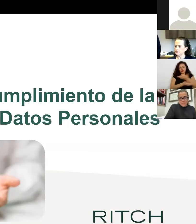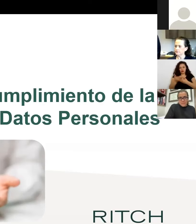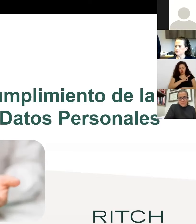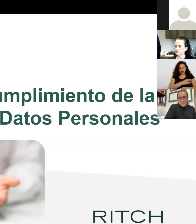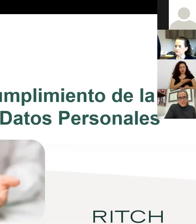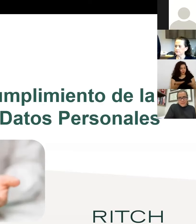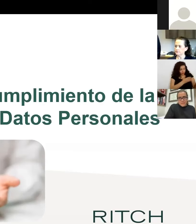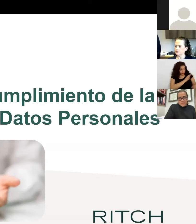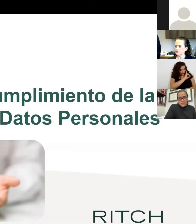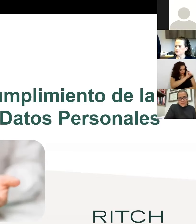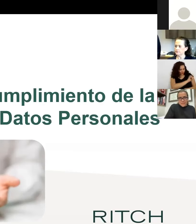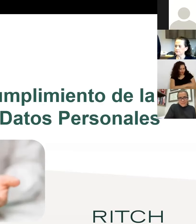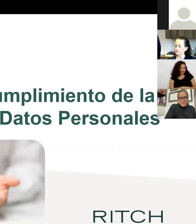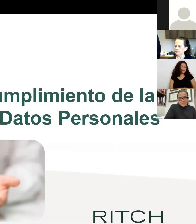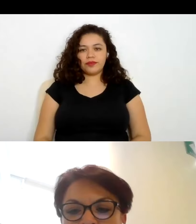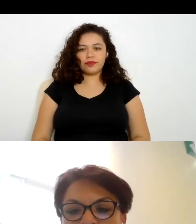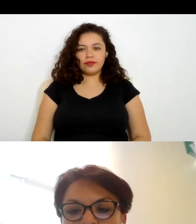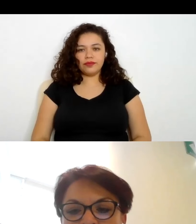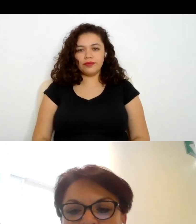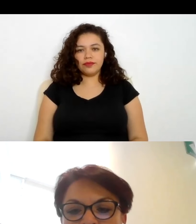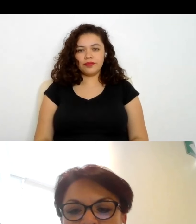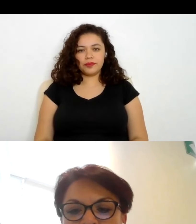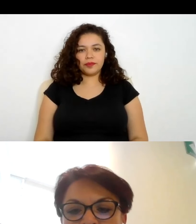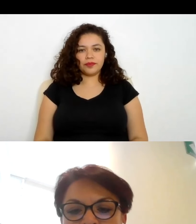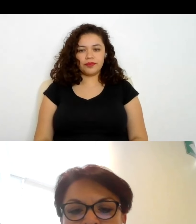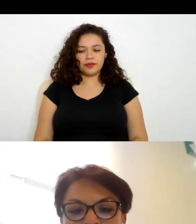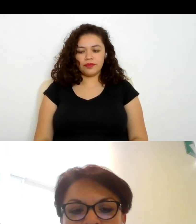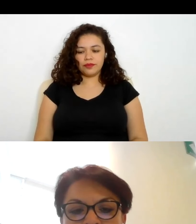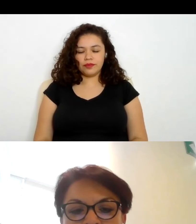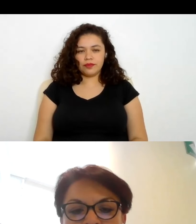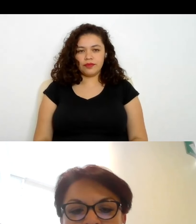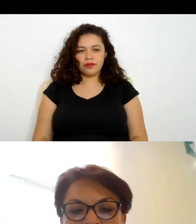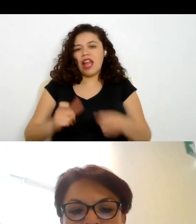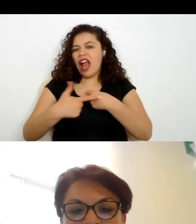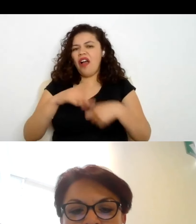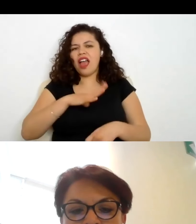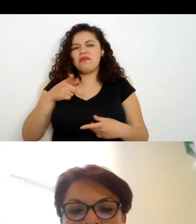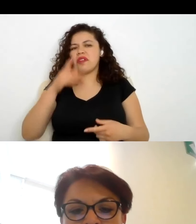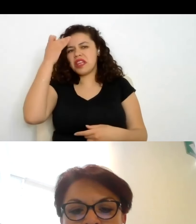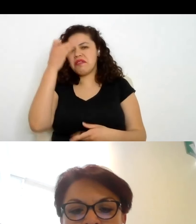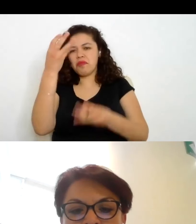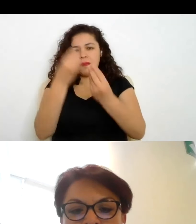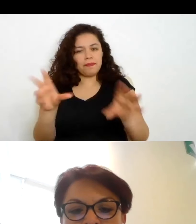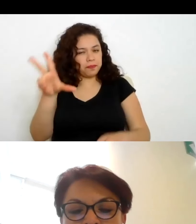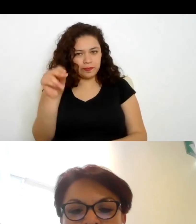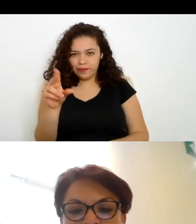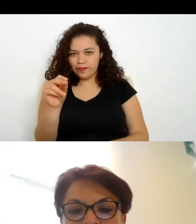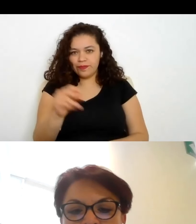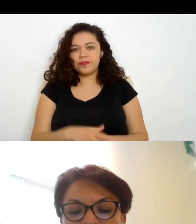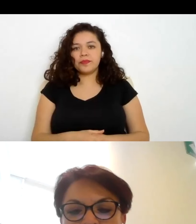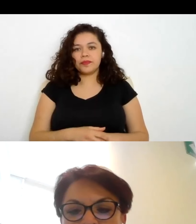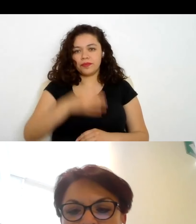licenciada. Muchas gracias. Sí, no, algo tengo, pero bueno, no les quiero quitar más tiempo.